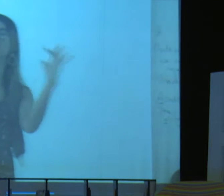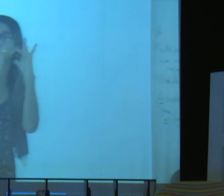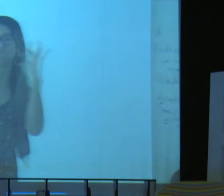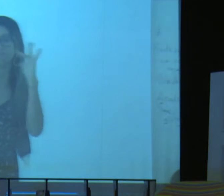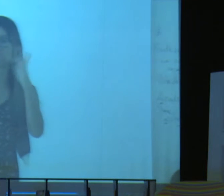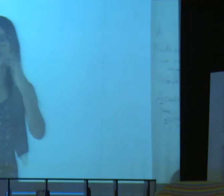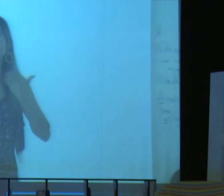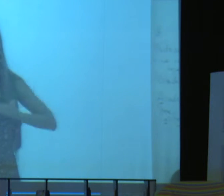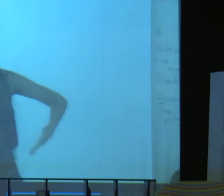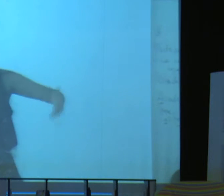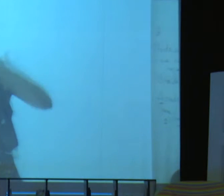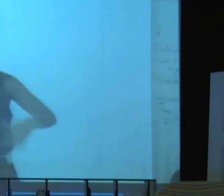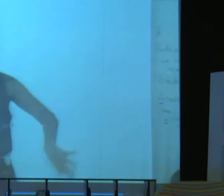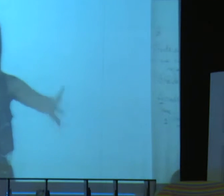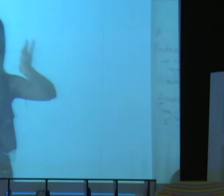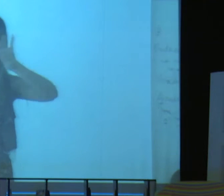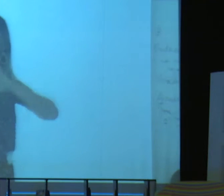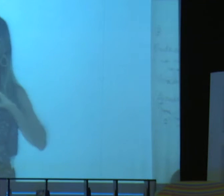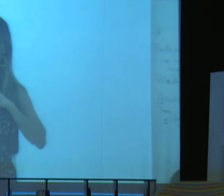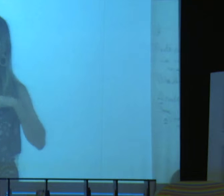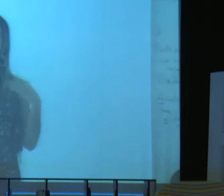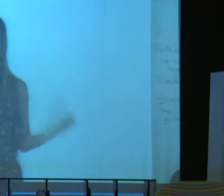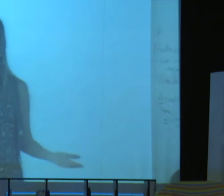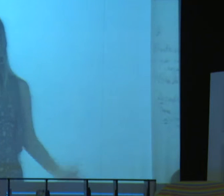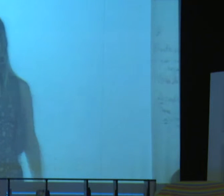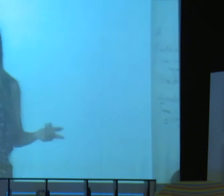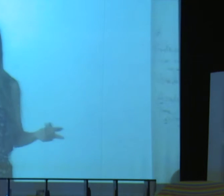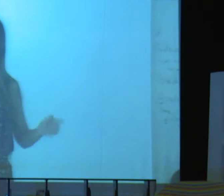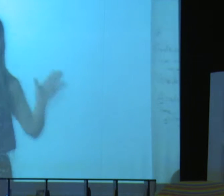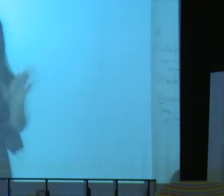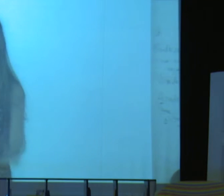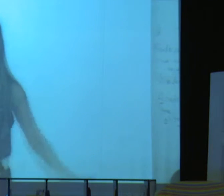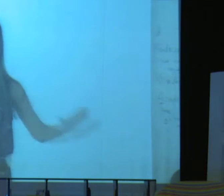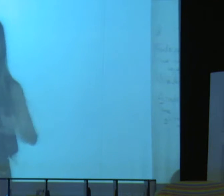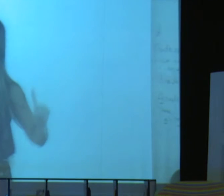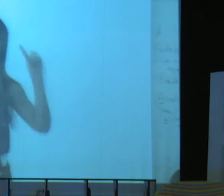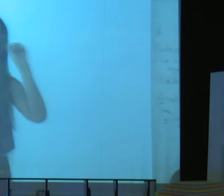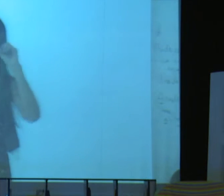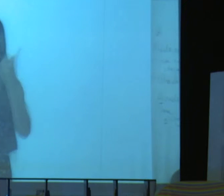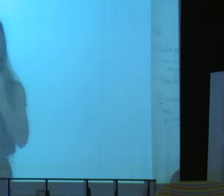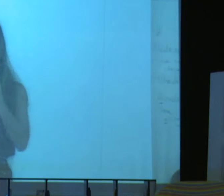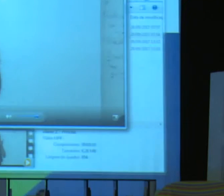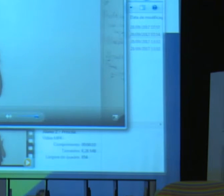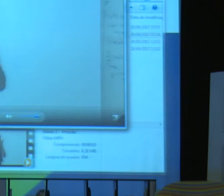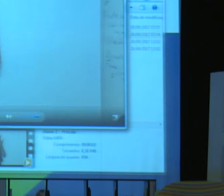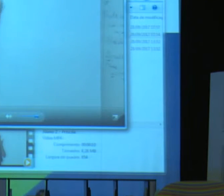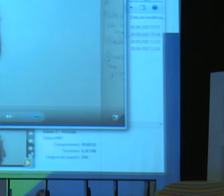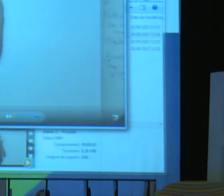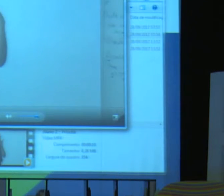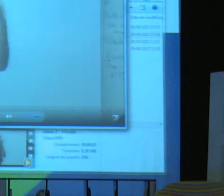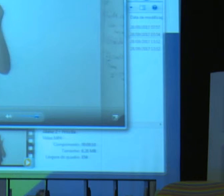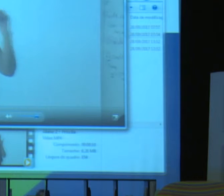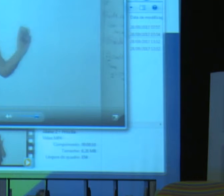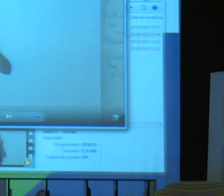As crianças surdas precisam ter contato social e internalização do que